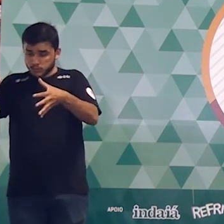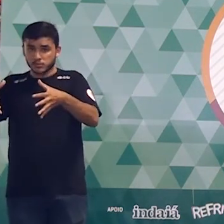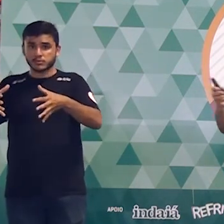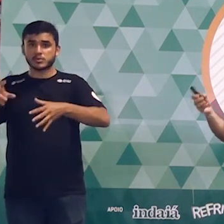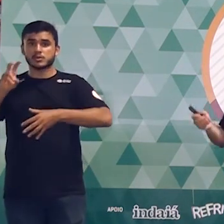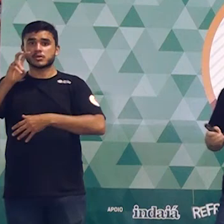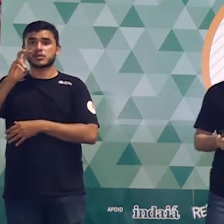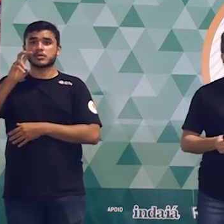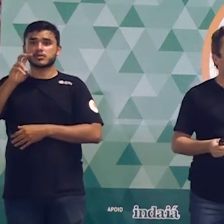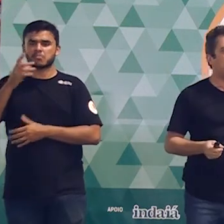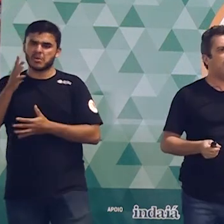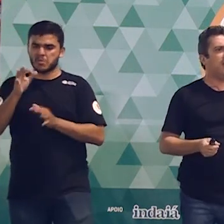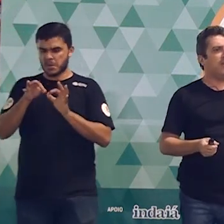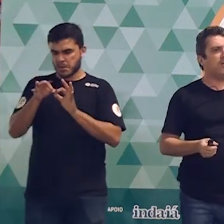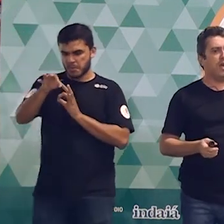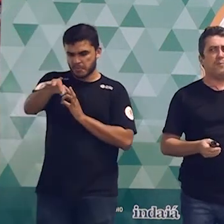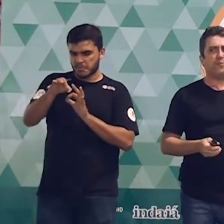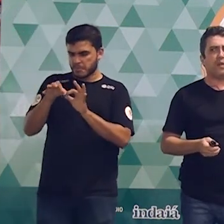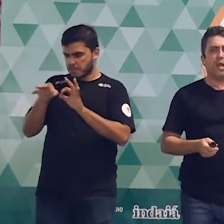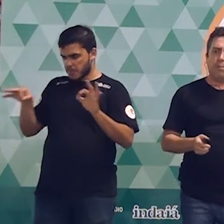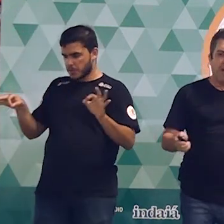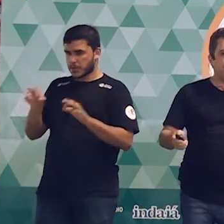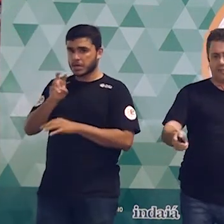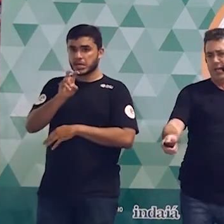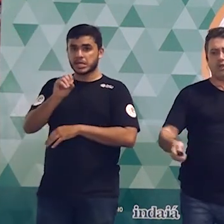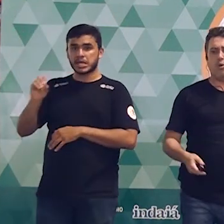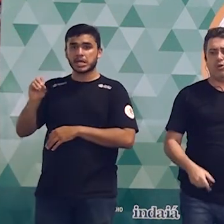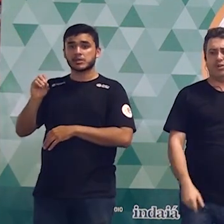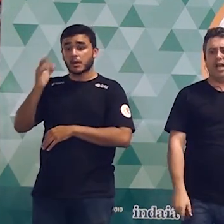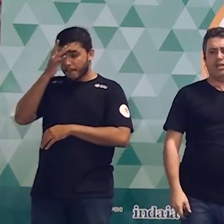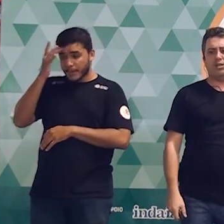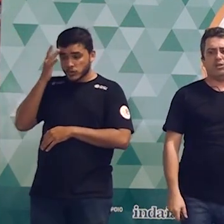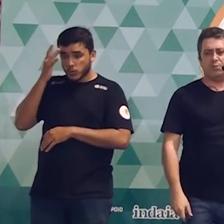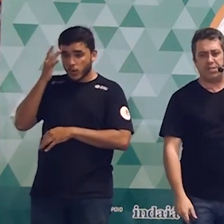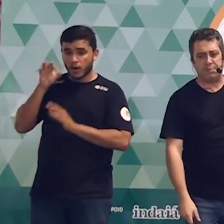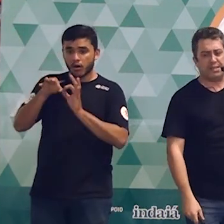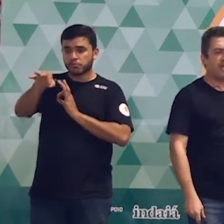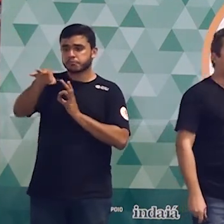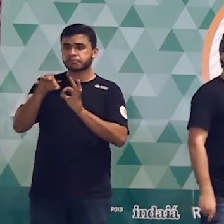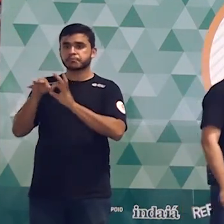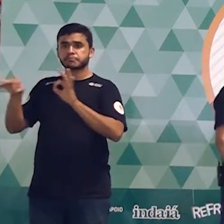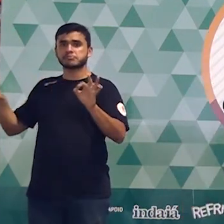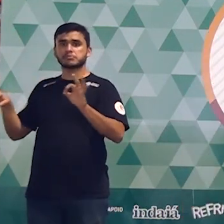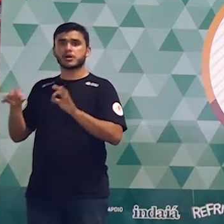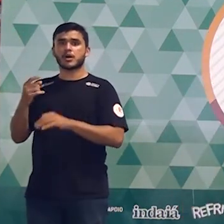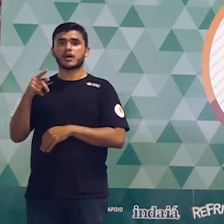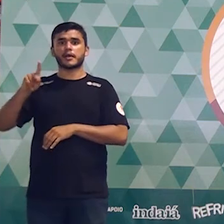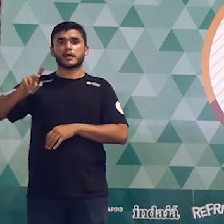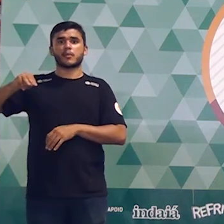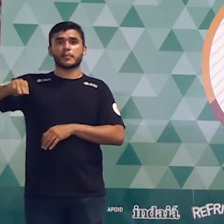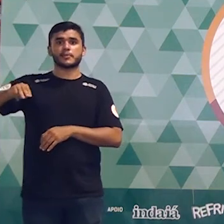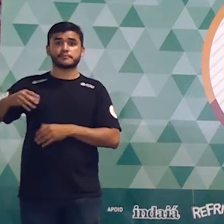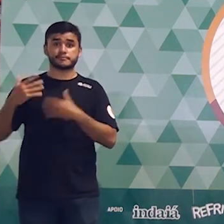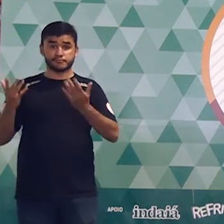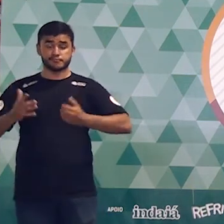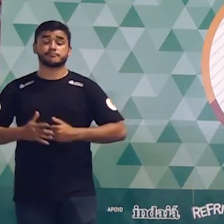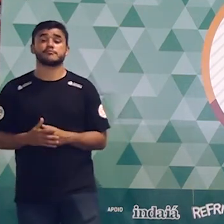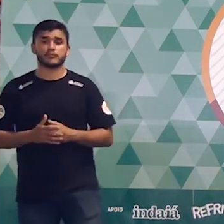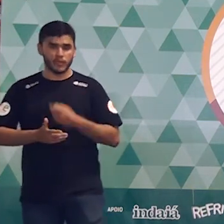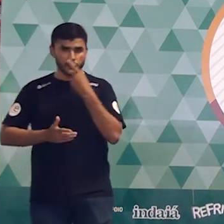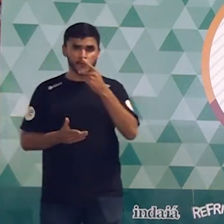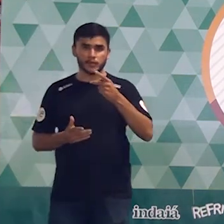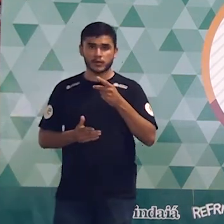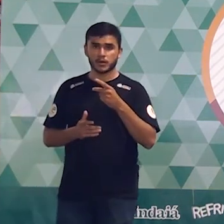uns 500 habitantes por quilômetro quadrado ali. Ok? Mas é só uma curiosidade, né? Então precisa pensar nisso. Se eu for citar para você o país